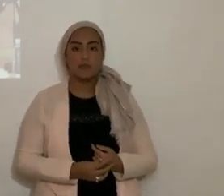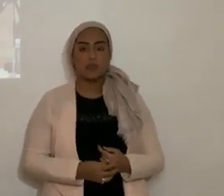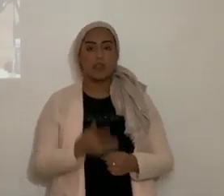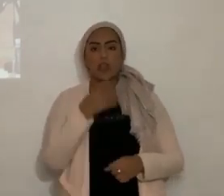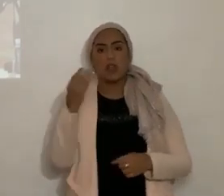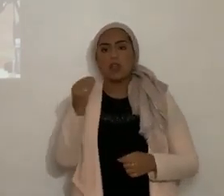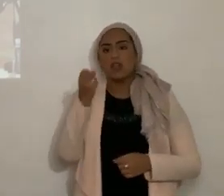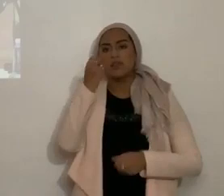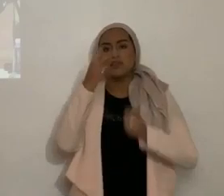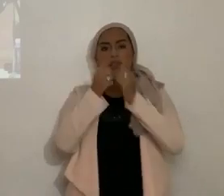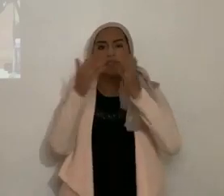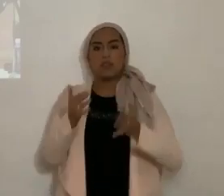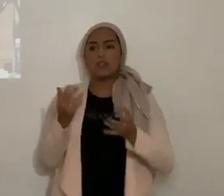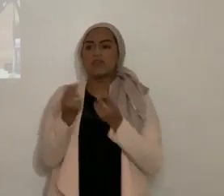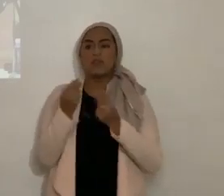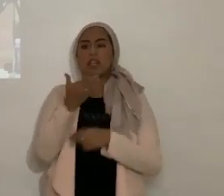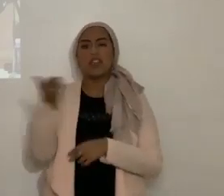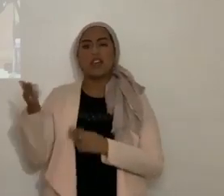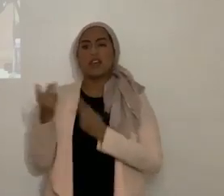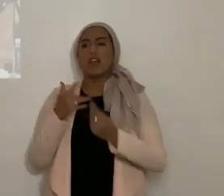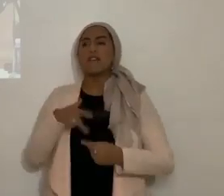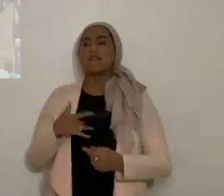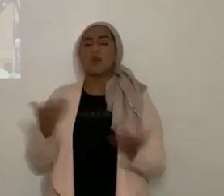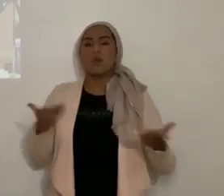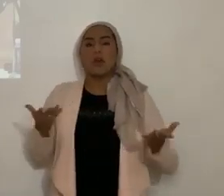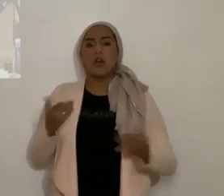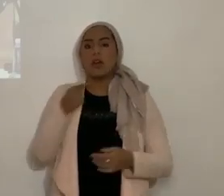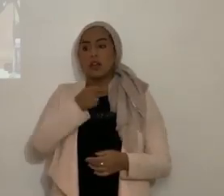¿Y cómo reaccionaron los discípulos? ¿Cómo reaccionaron